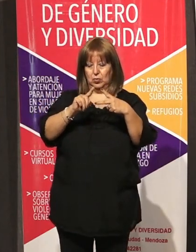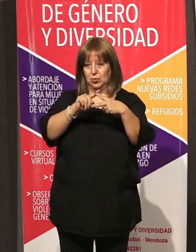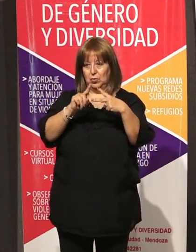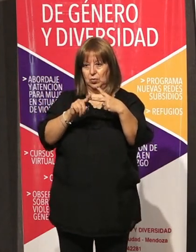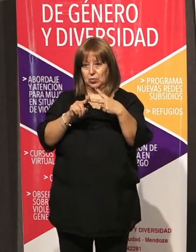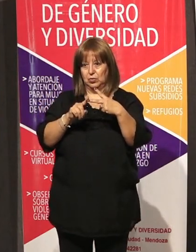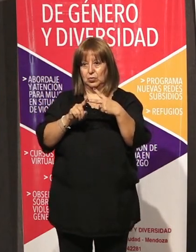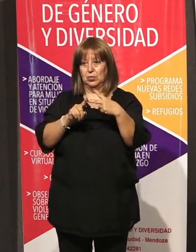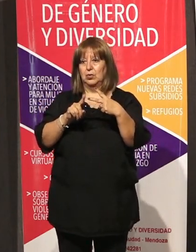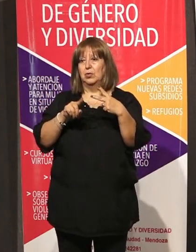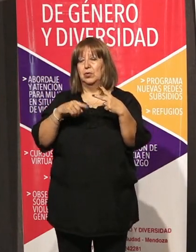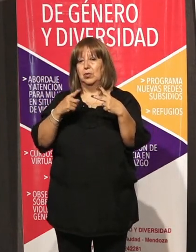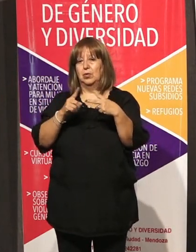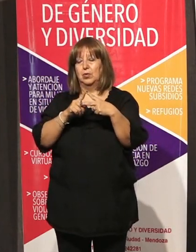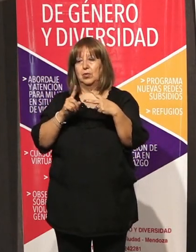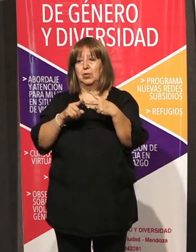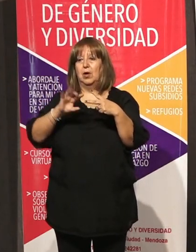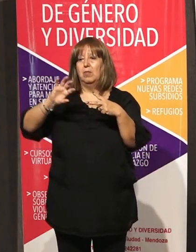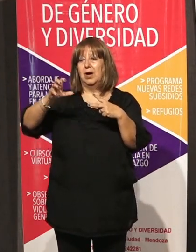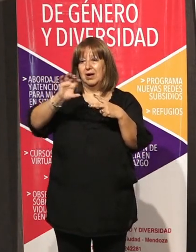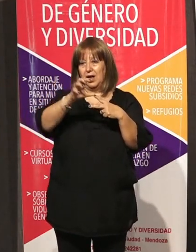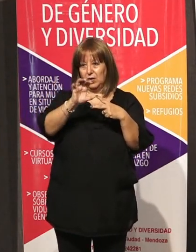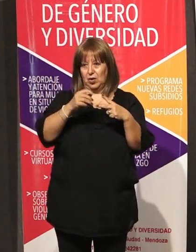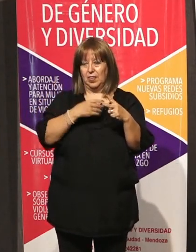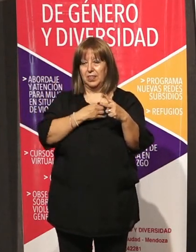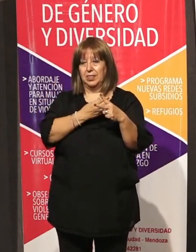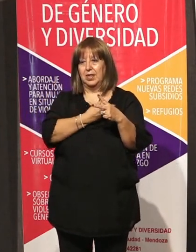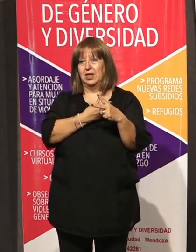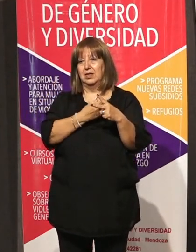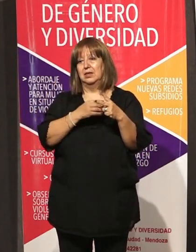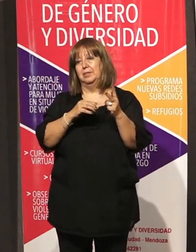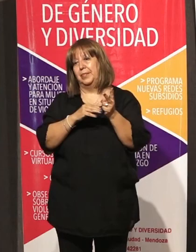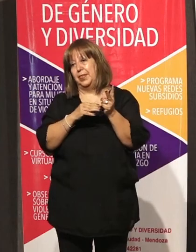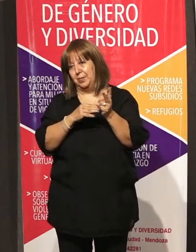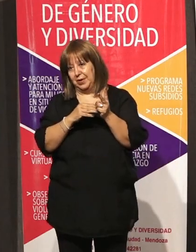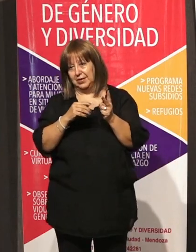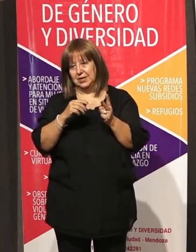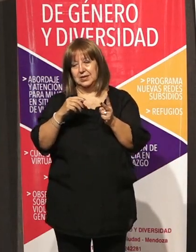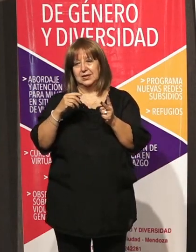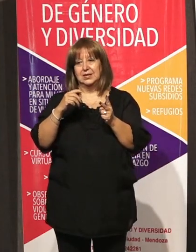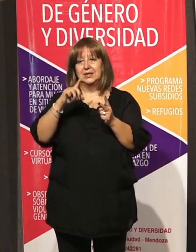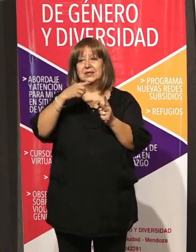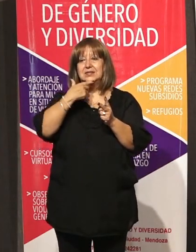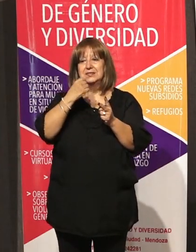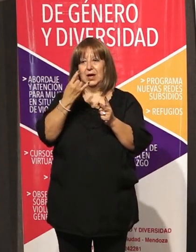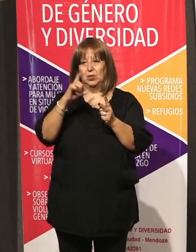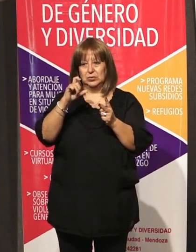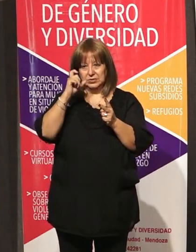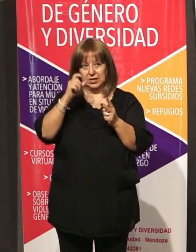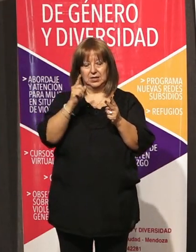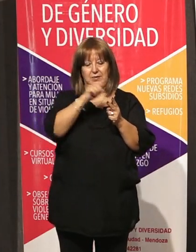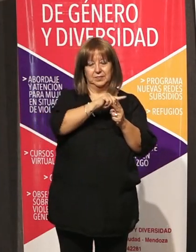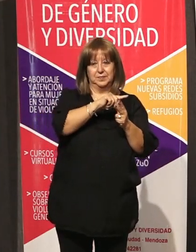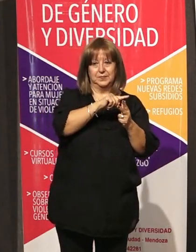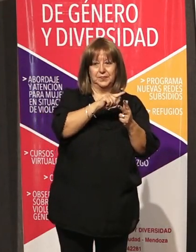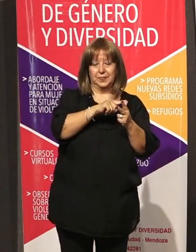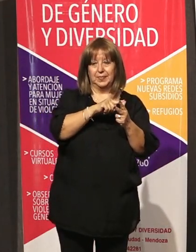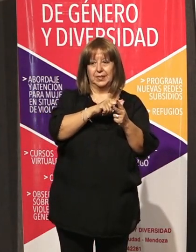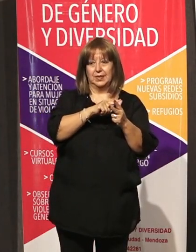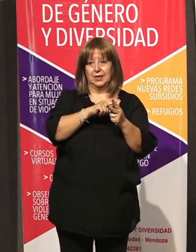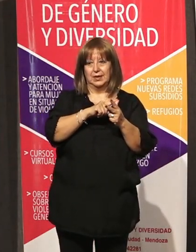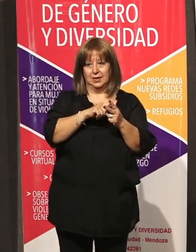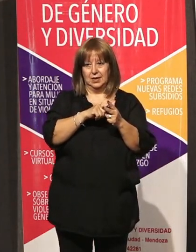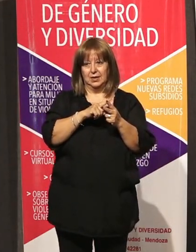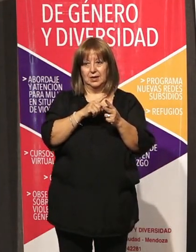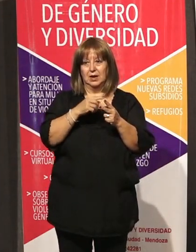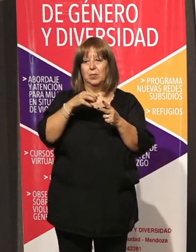Sí, pero es por regiones, a veces el sauce es muy mayor, El Hospital Pereira es para Ciudad y Las Heras,